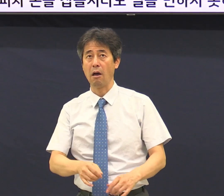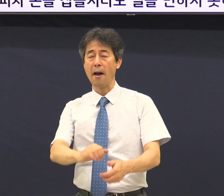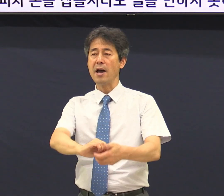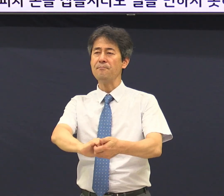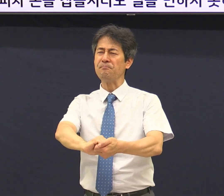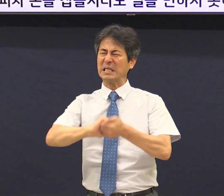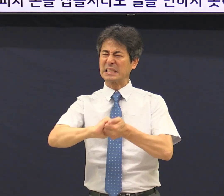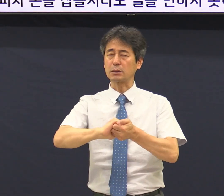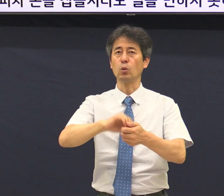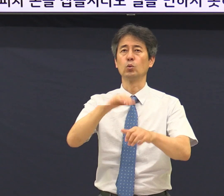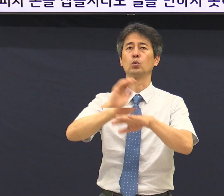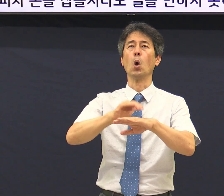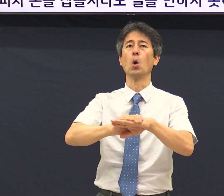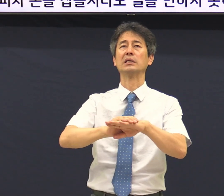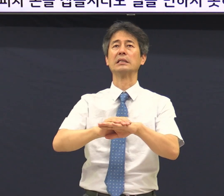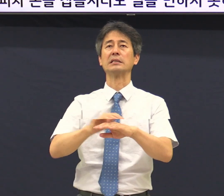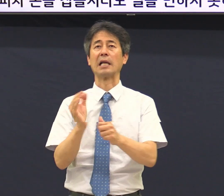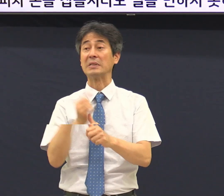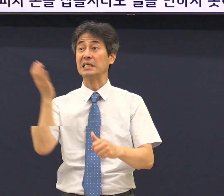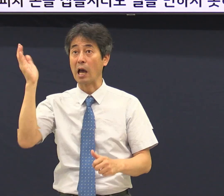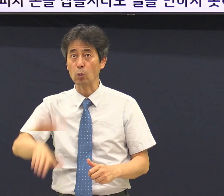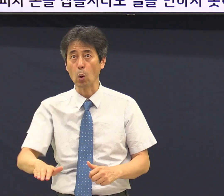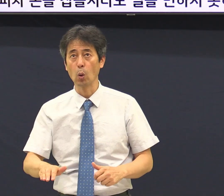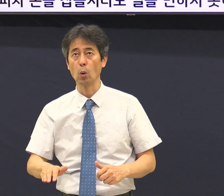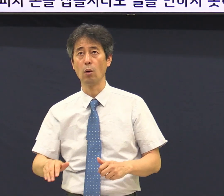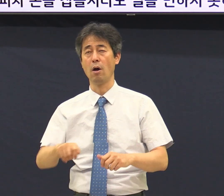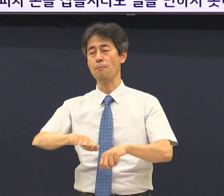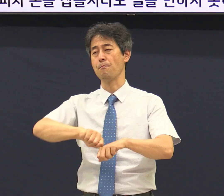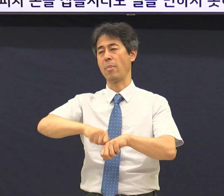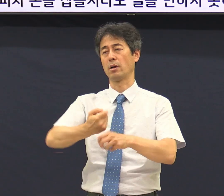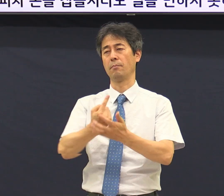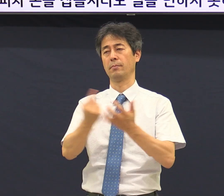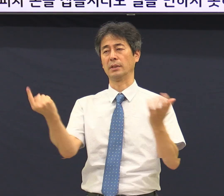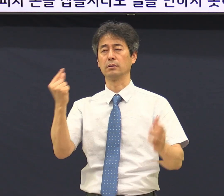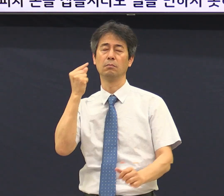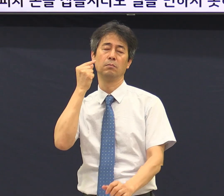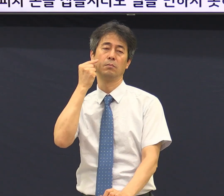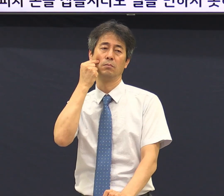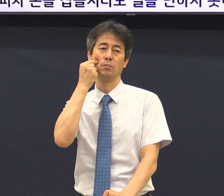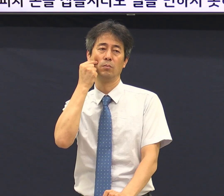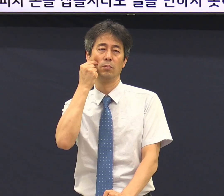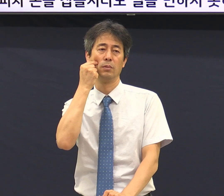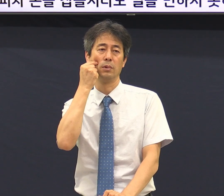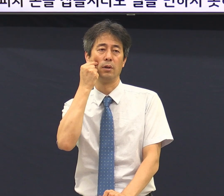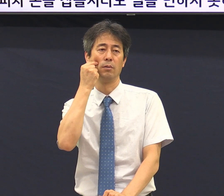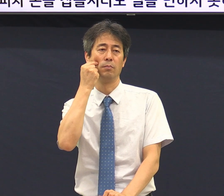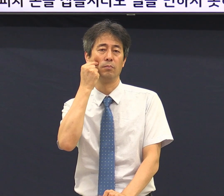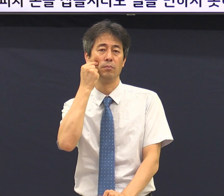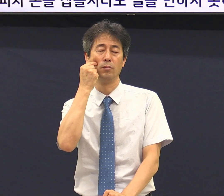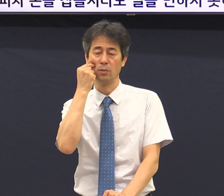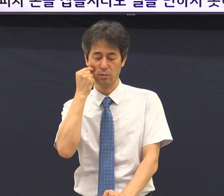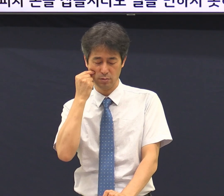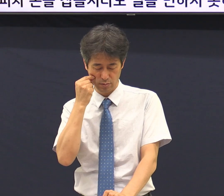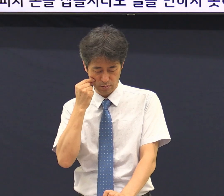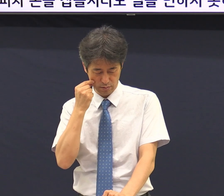것처럼 피차 손을 잡을지라도 벌을